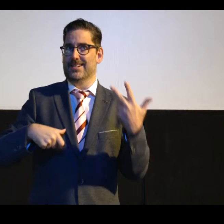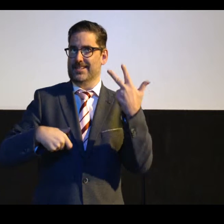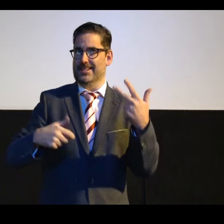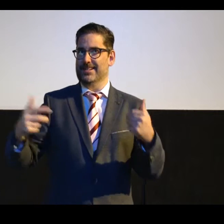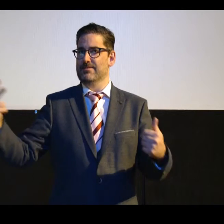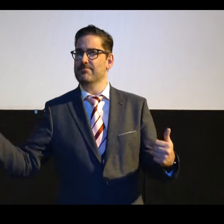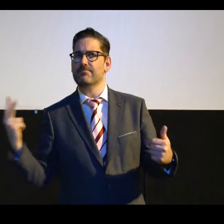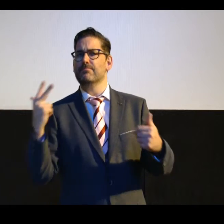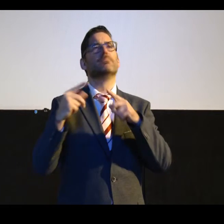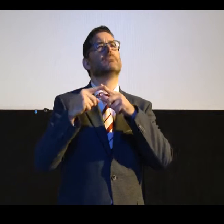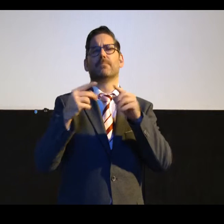y Suiza.